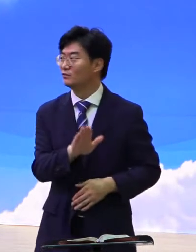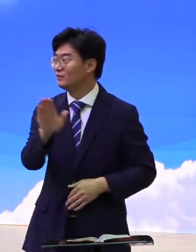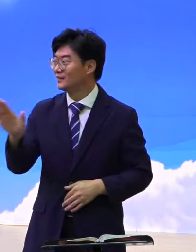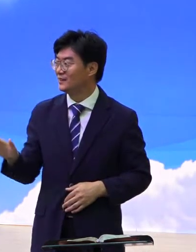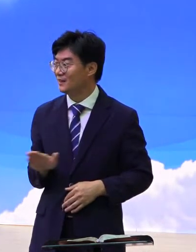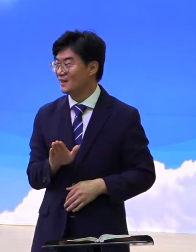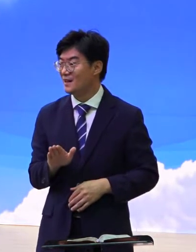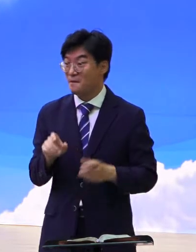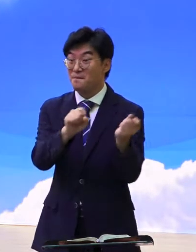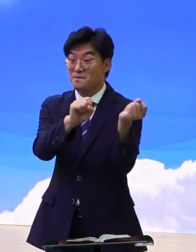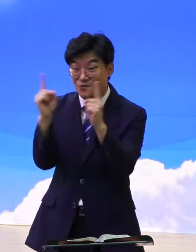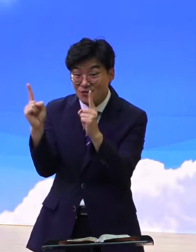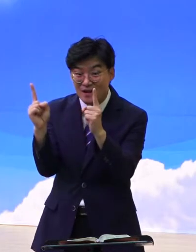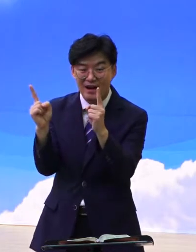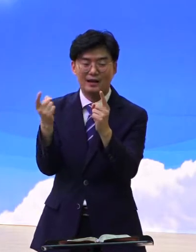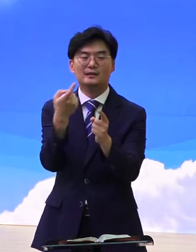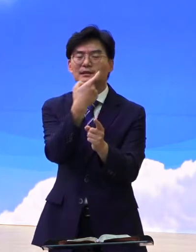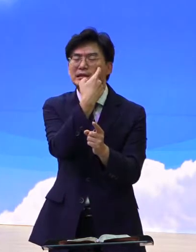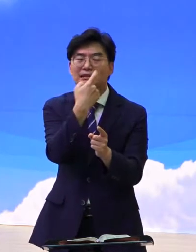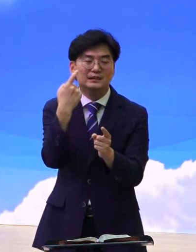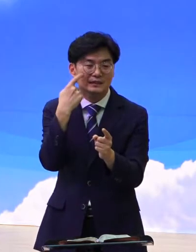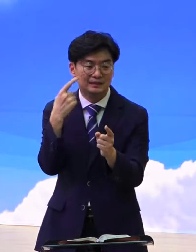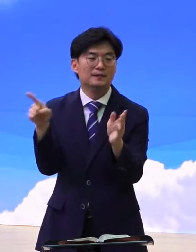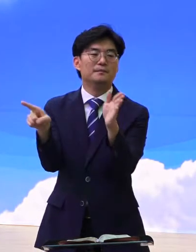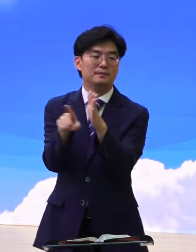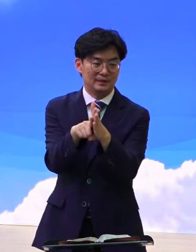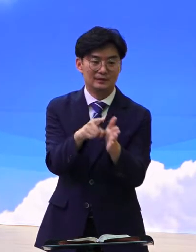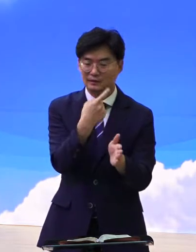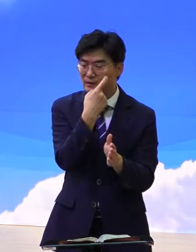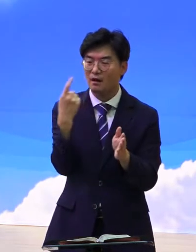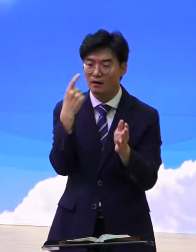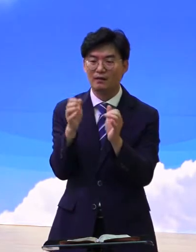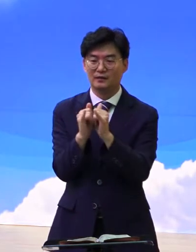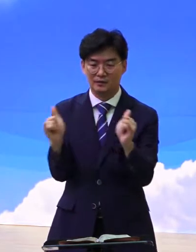아닙니까? 여러분 예수님의 증인들이시죠?